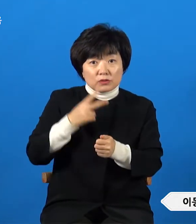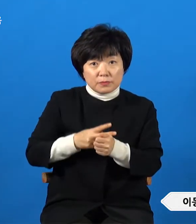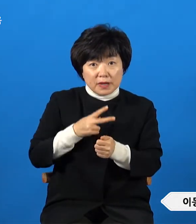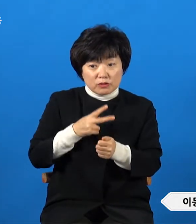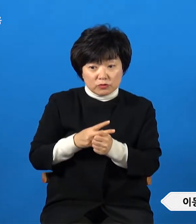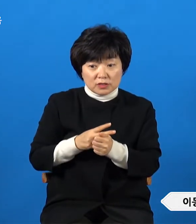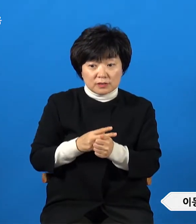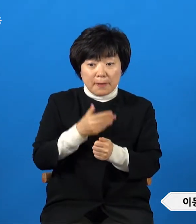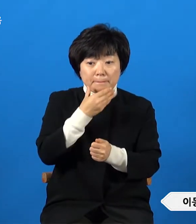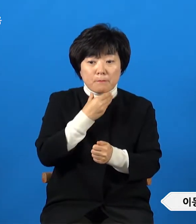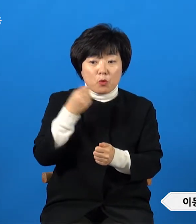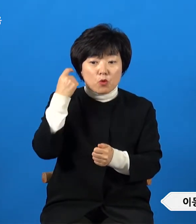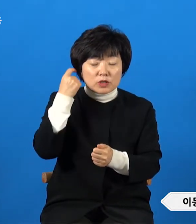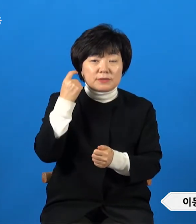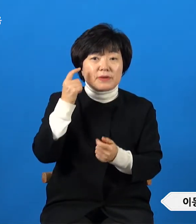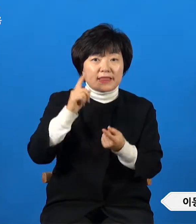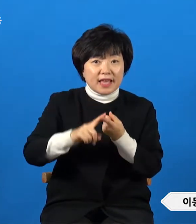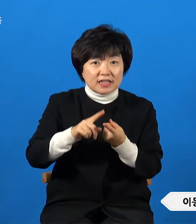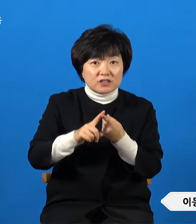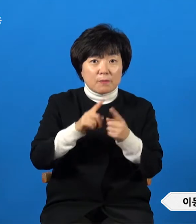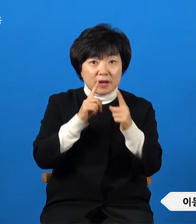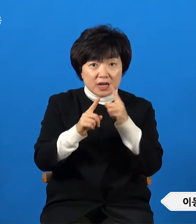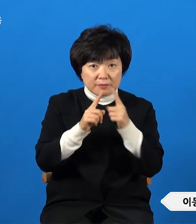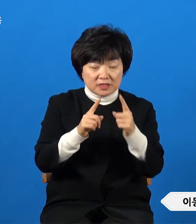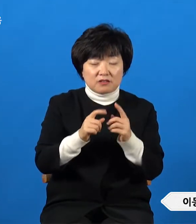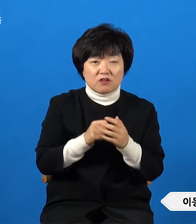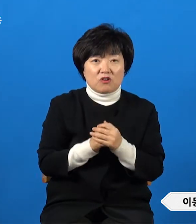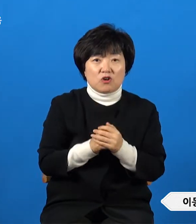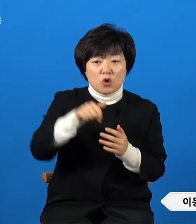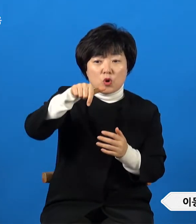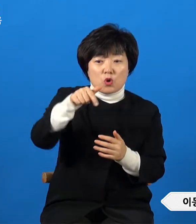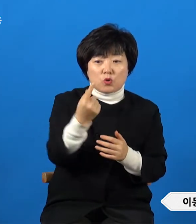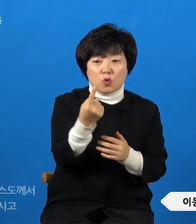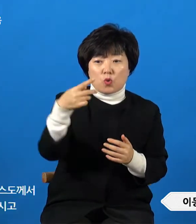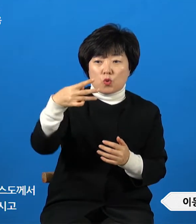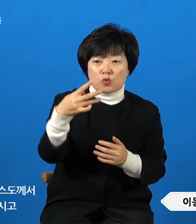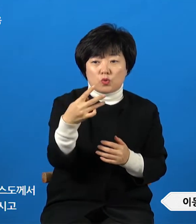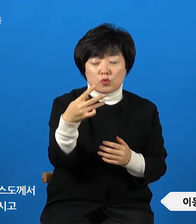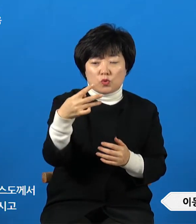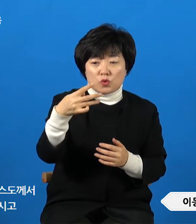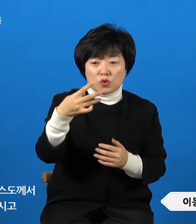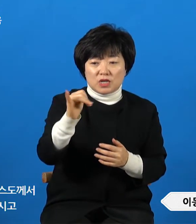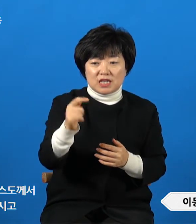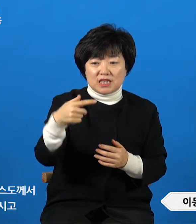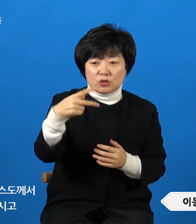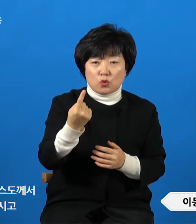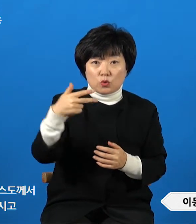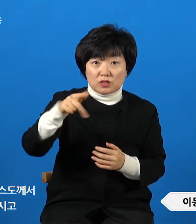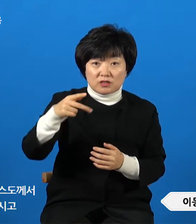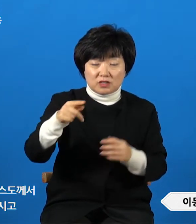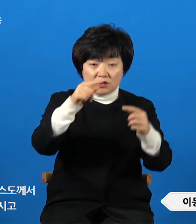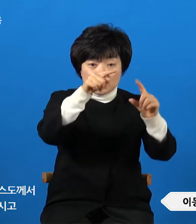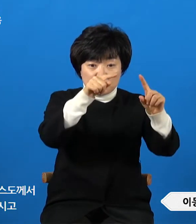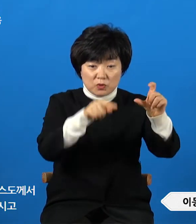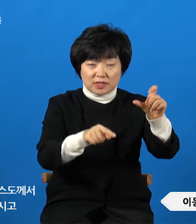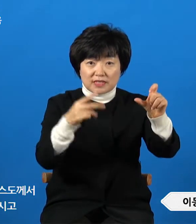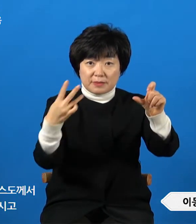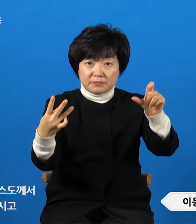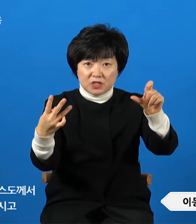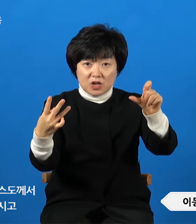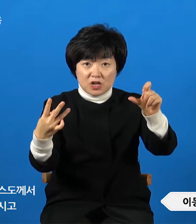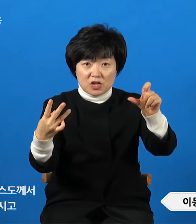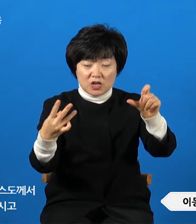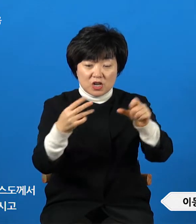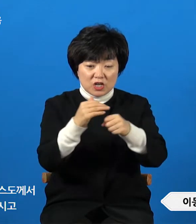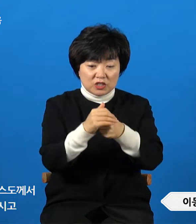복음의 정의를 말하면서 고린도전서 15장 3절에서 이렇게 말합니다. 자, 고린도서 15장 3절 성경대로